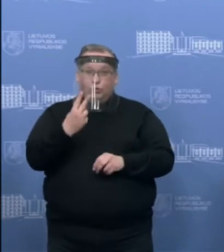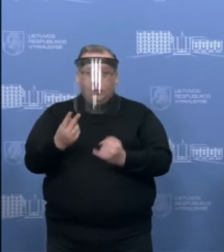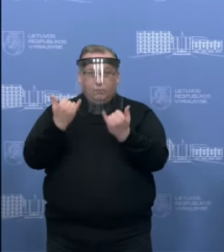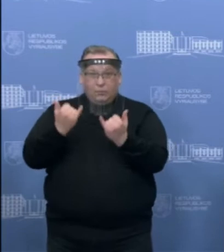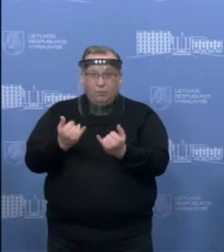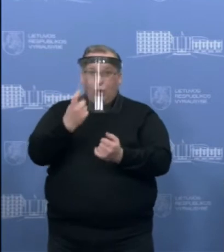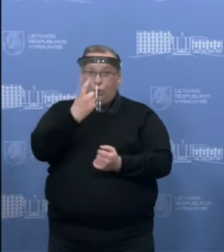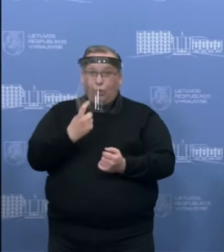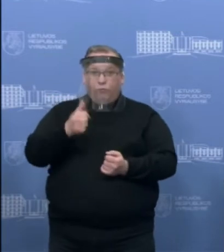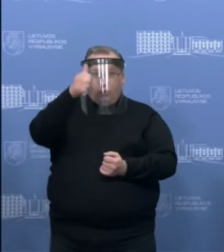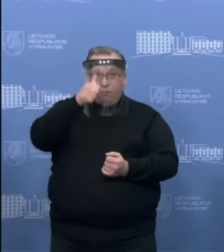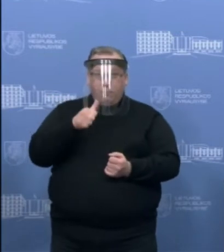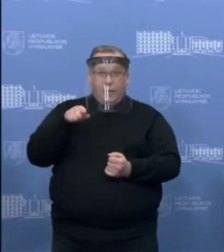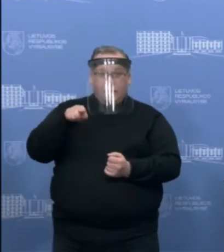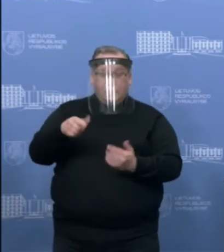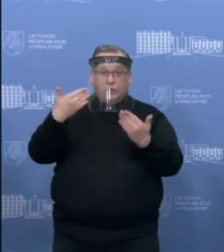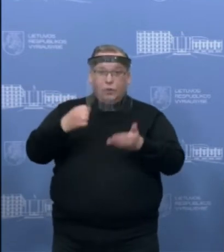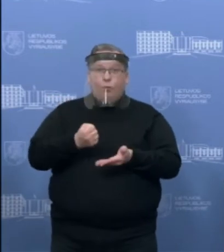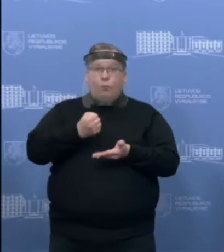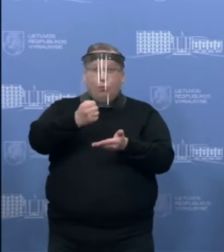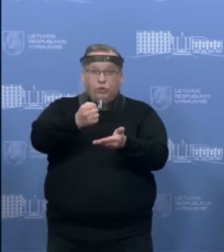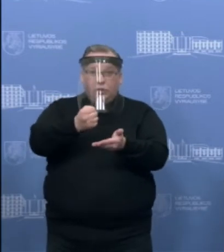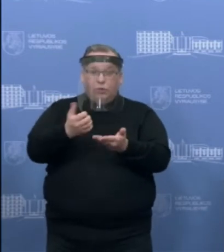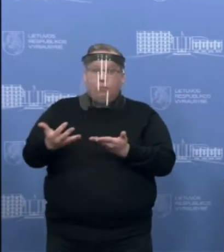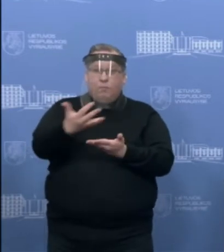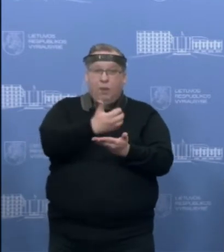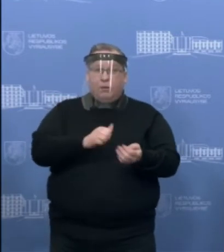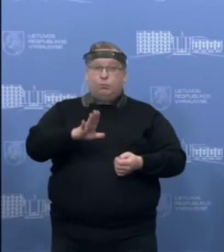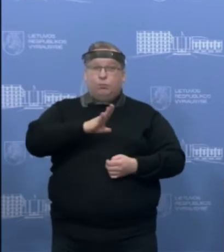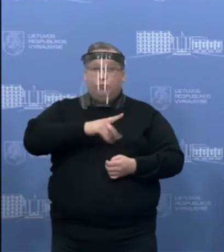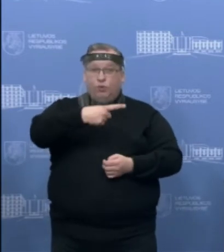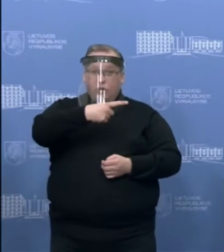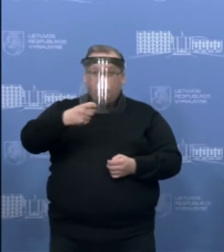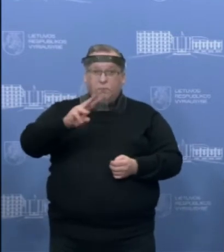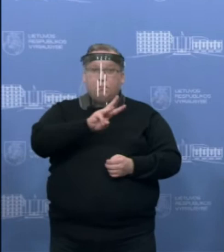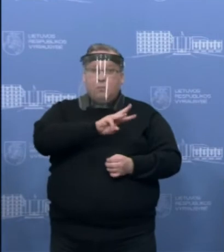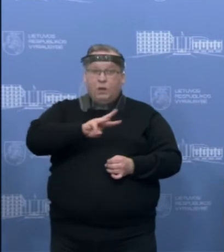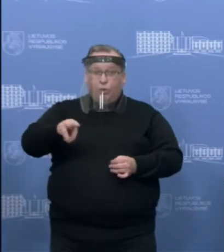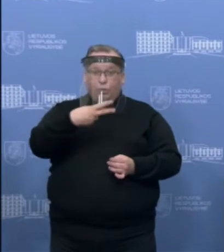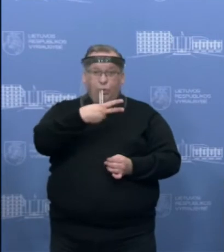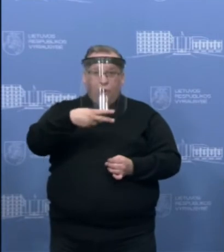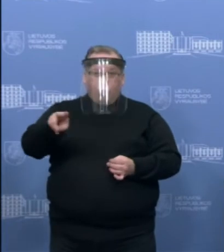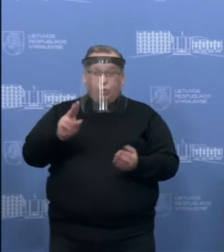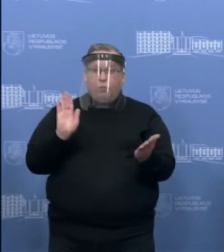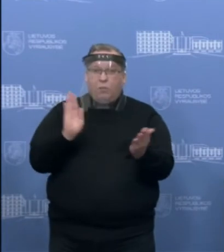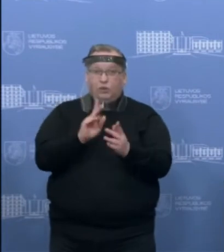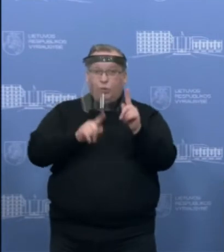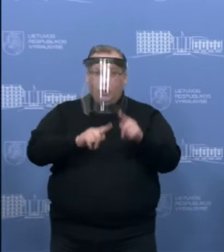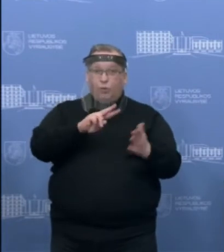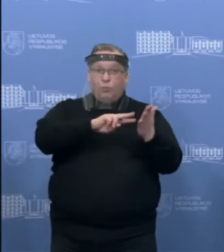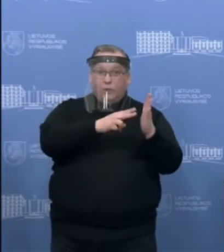mėnesį, taigi jau kovo mėnesį biudžeto pajamos buvo beveik 100 milijonų eurų mažesnės nei planuota arba